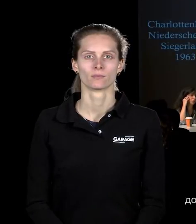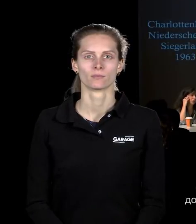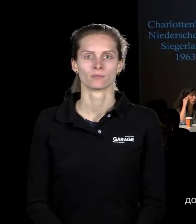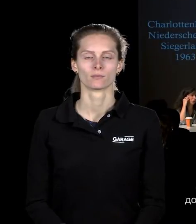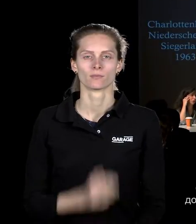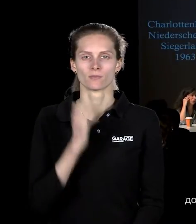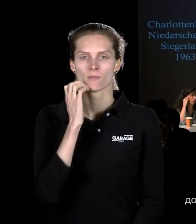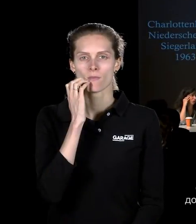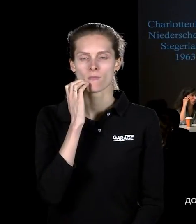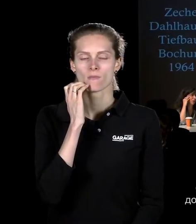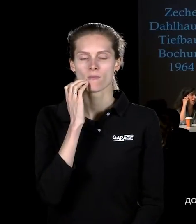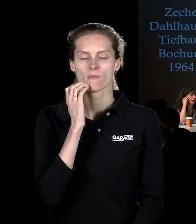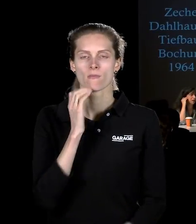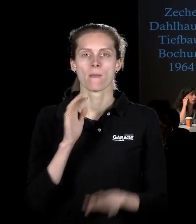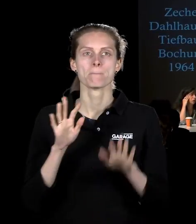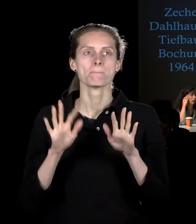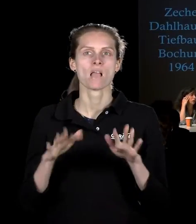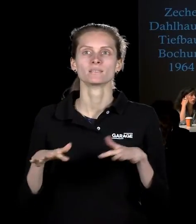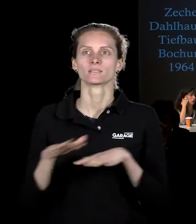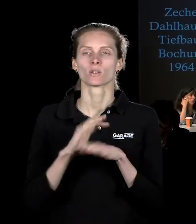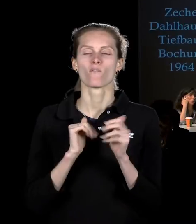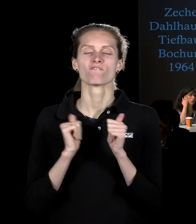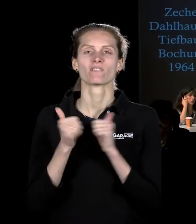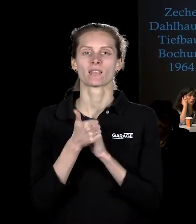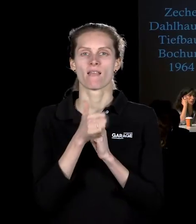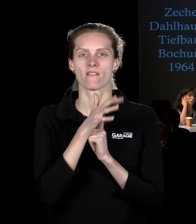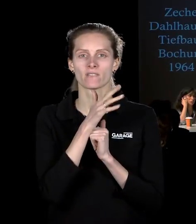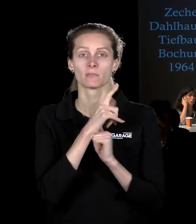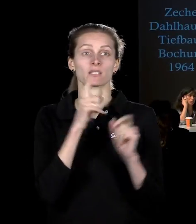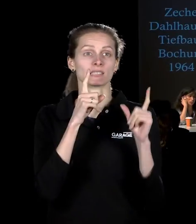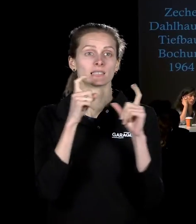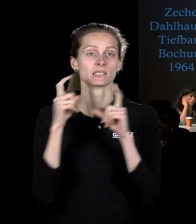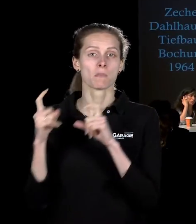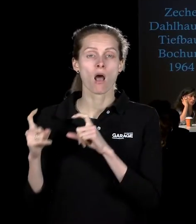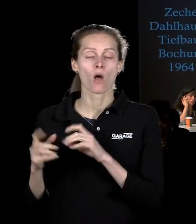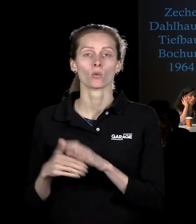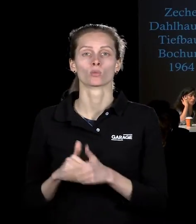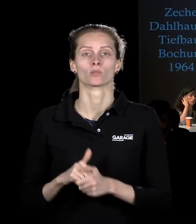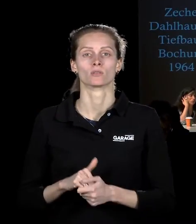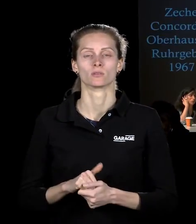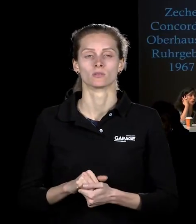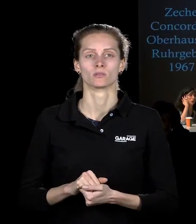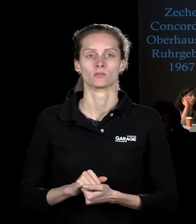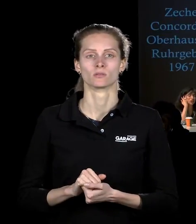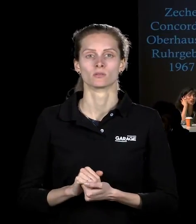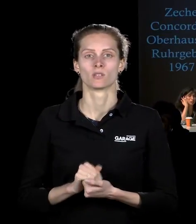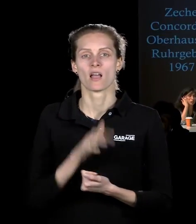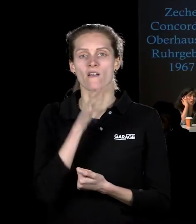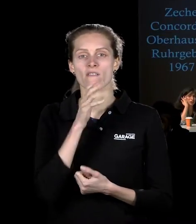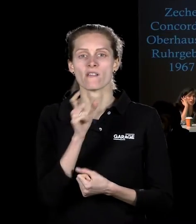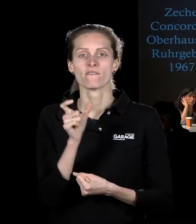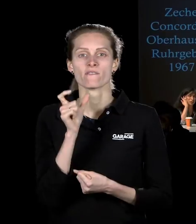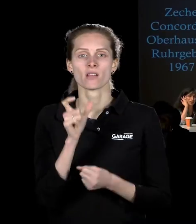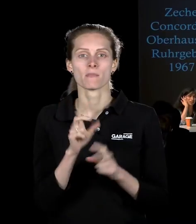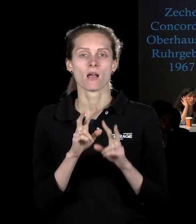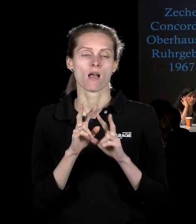мест, которые находятся абсолютно вне времени. Снимают они все это, опять-таки, в общем, в период, аналогичный